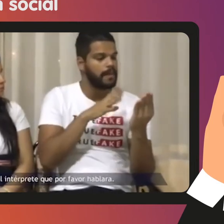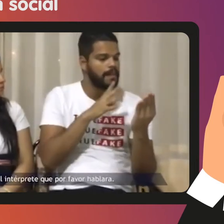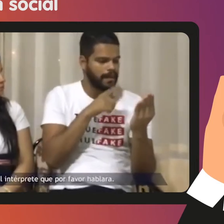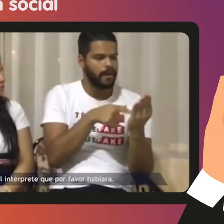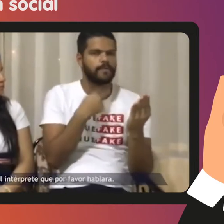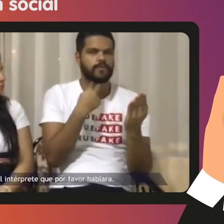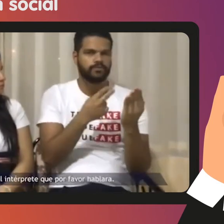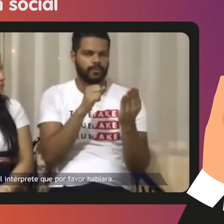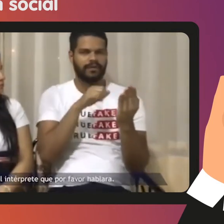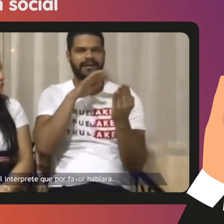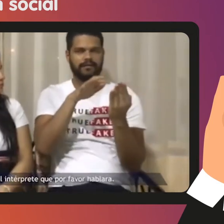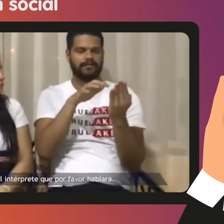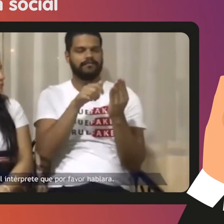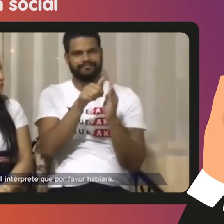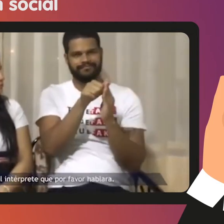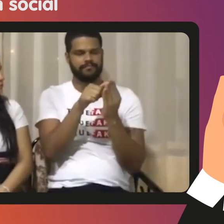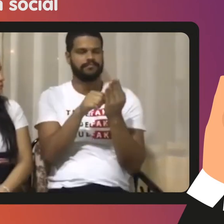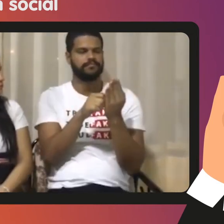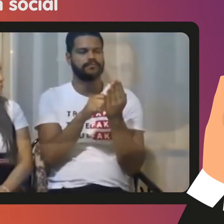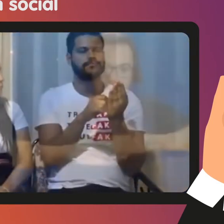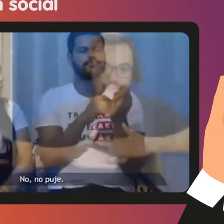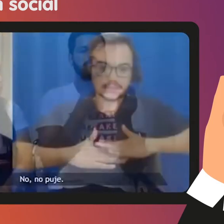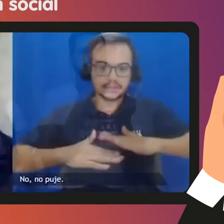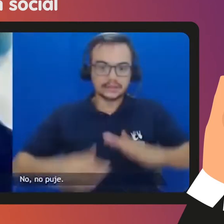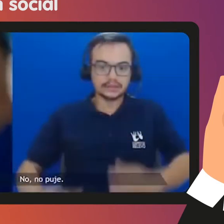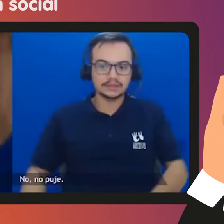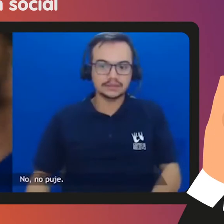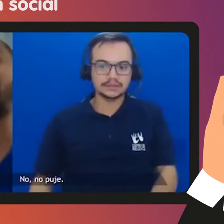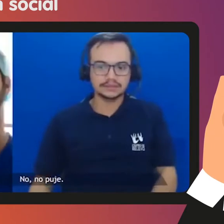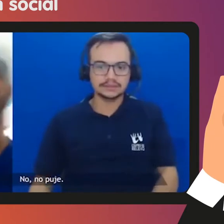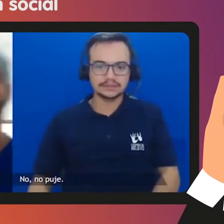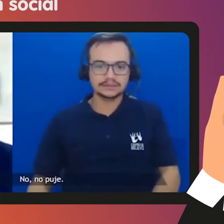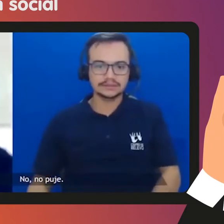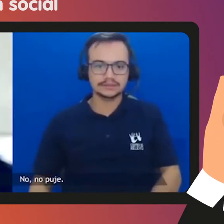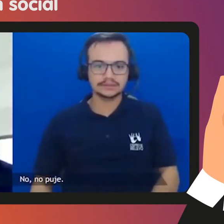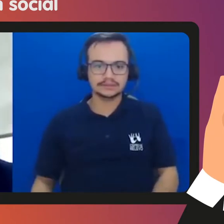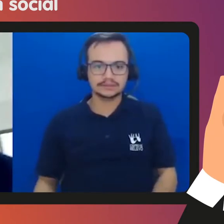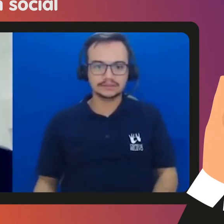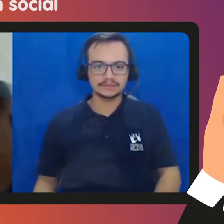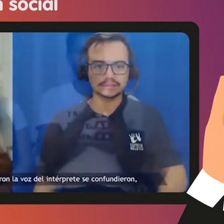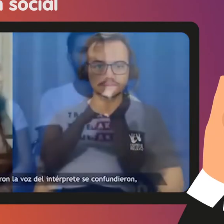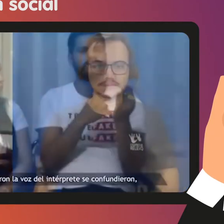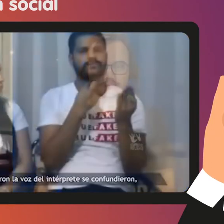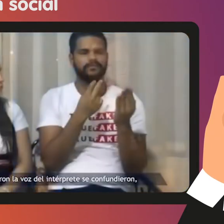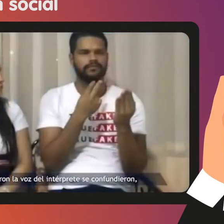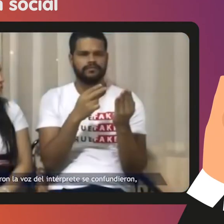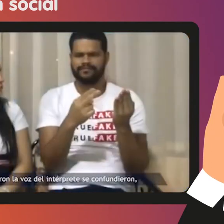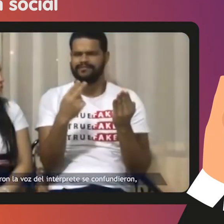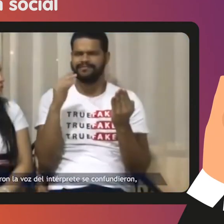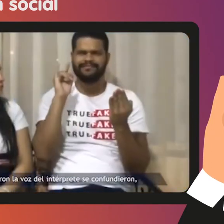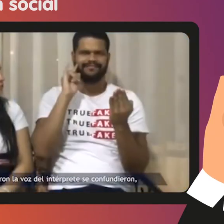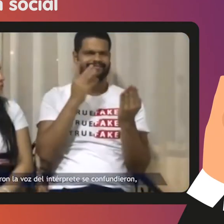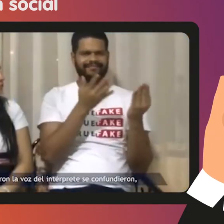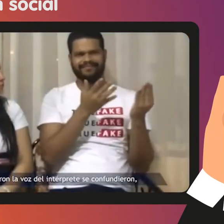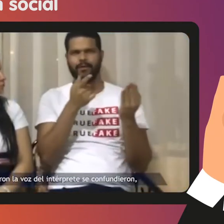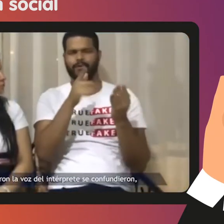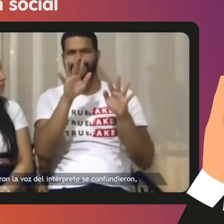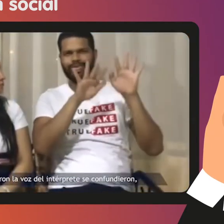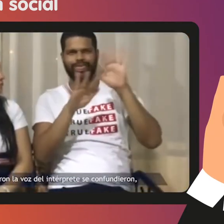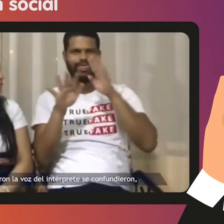pedí al intérprete que por favor hablara. ¡No! ¡No pude! ¡No pude! Cuando escucharon la voz del intérprete se confundieron.